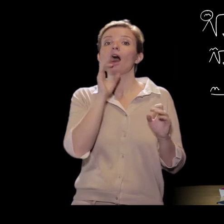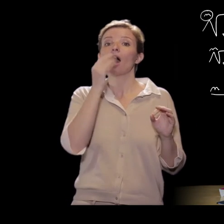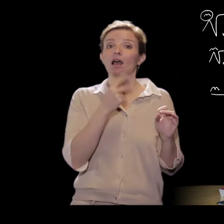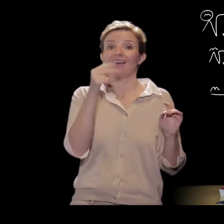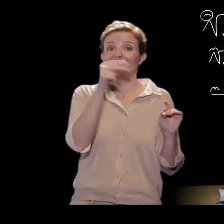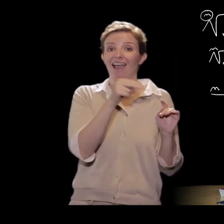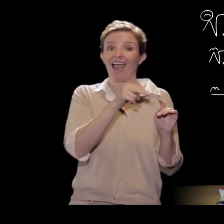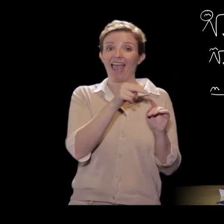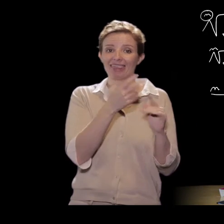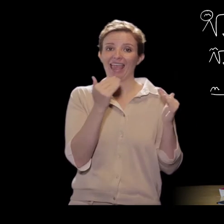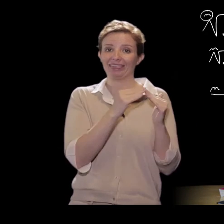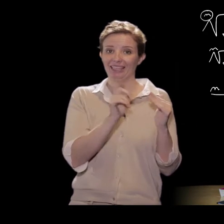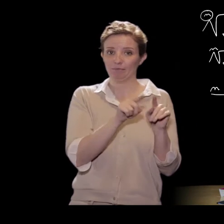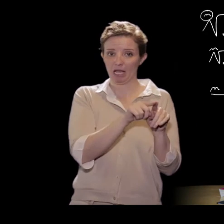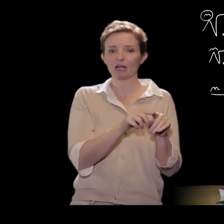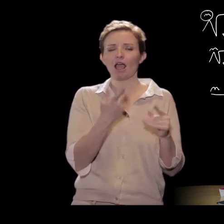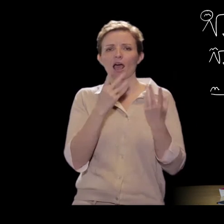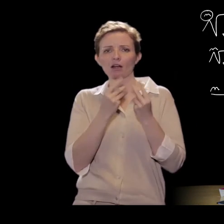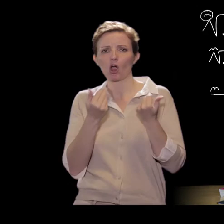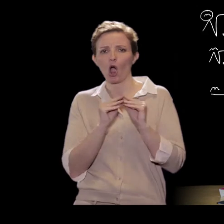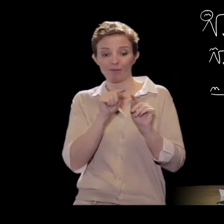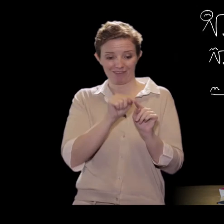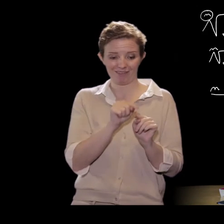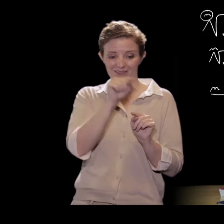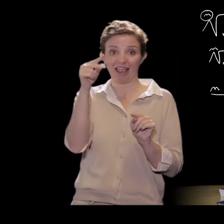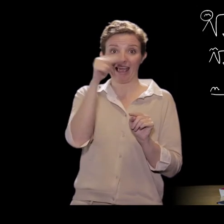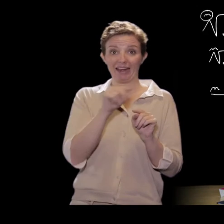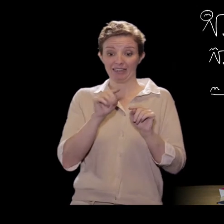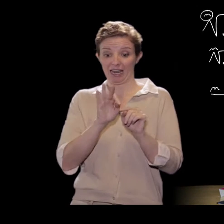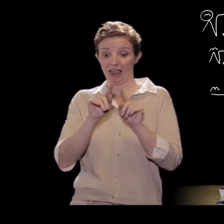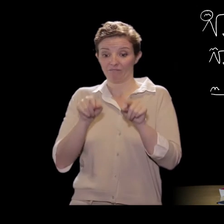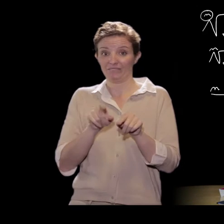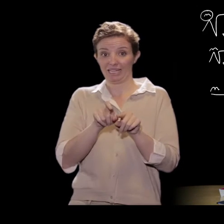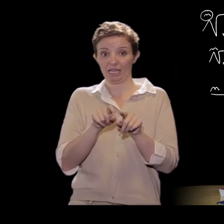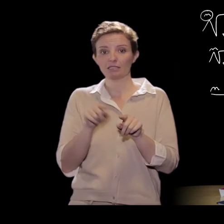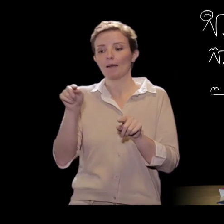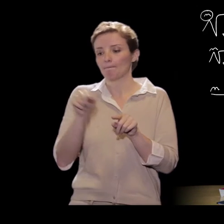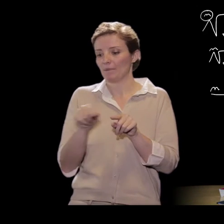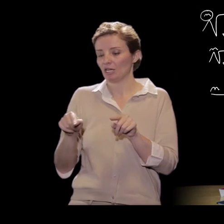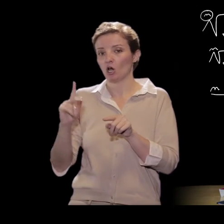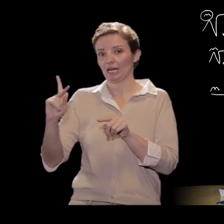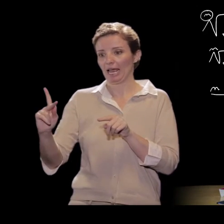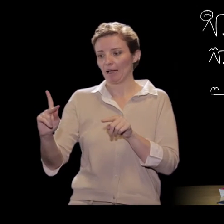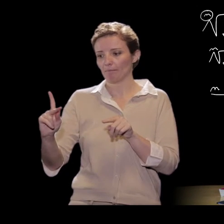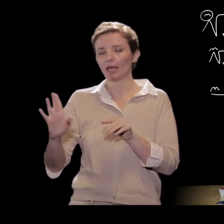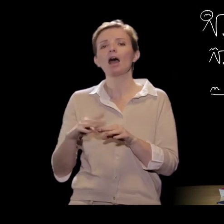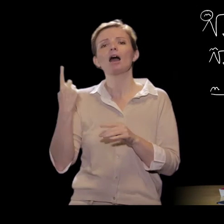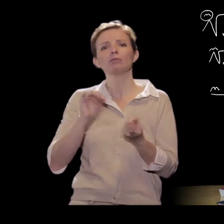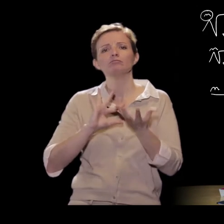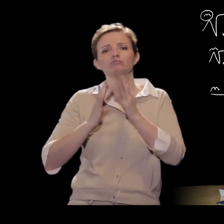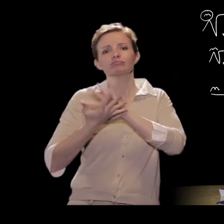irrazionale di questo tipo Allora la disequazione razionale Rad enesa FX min k si trasforma